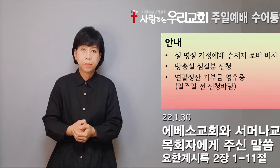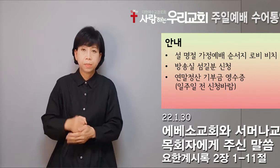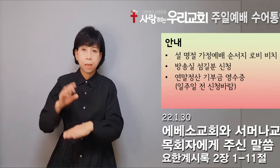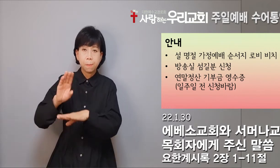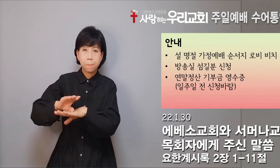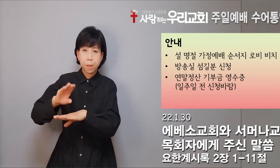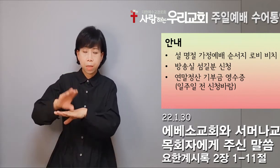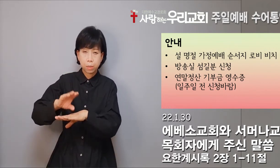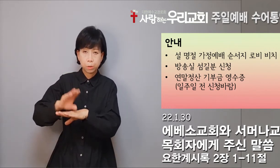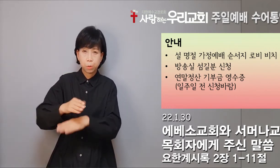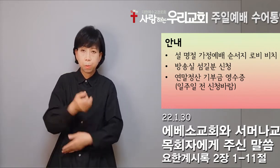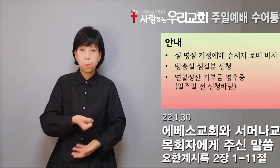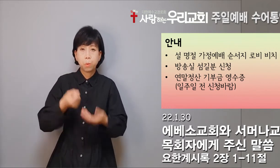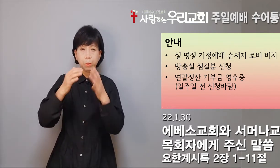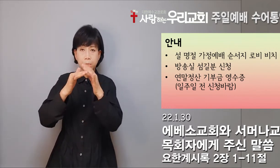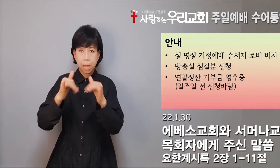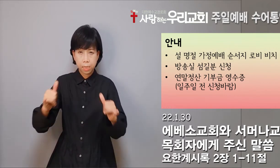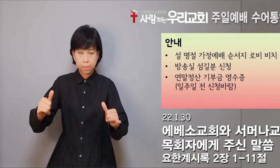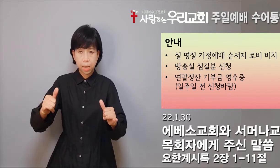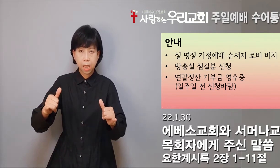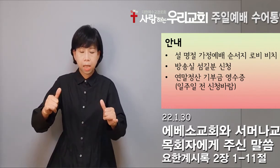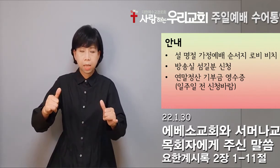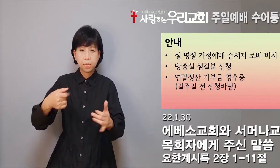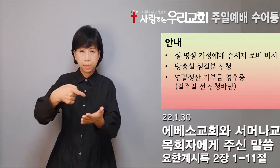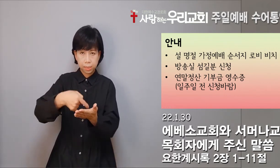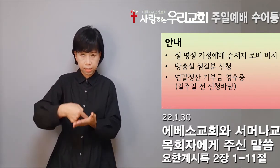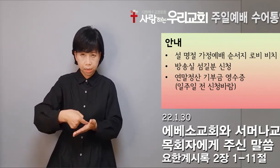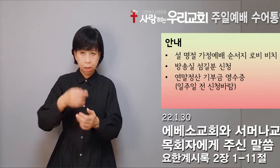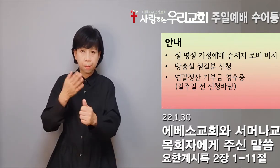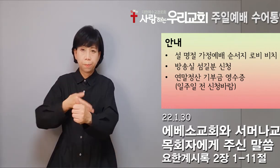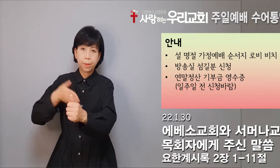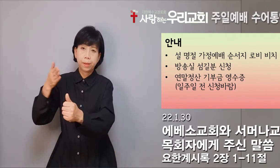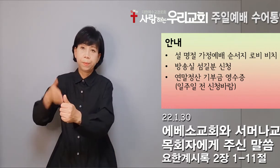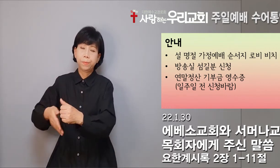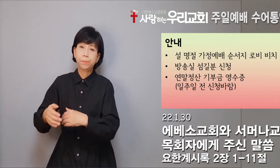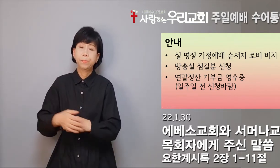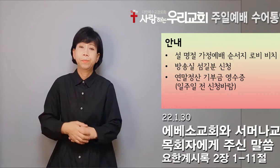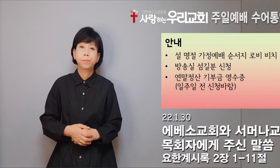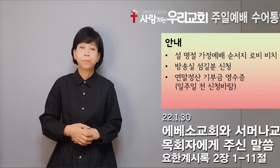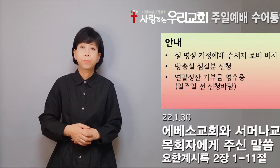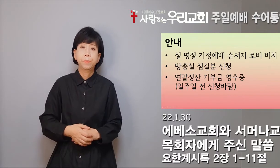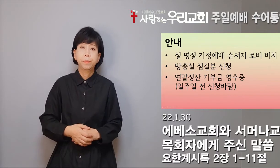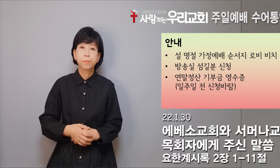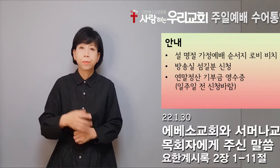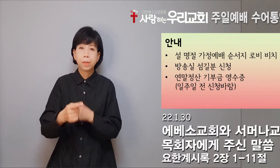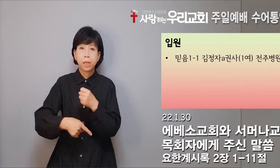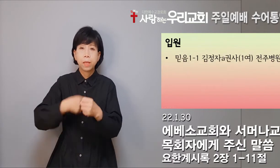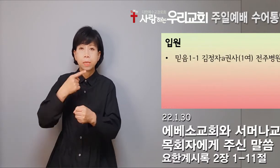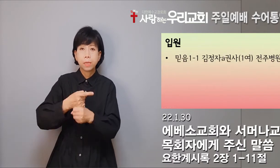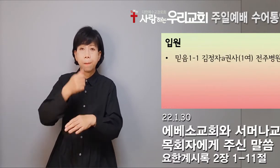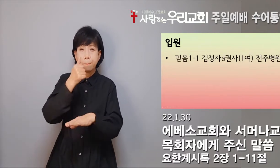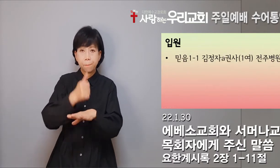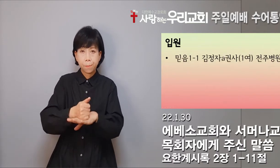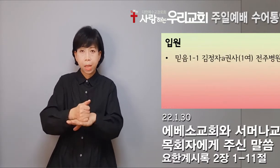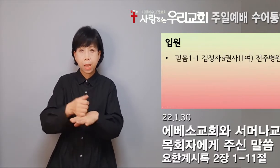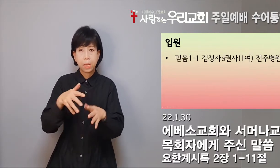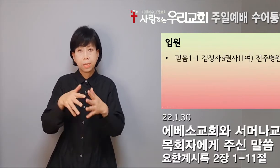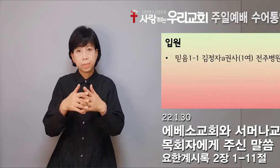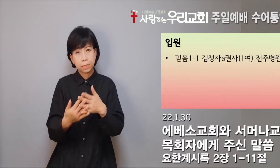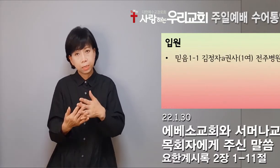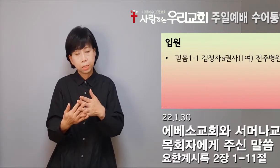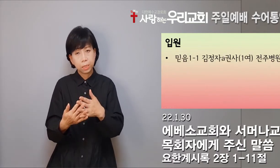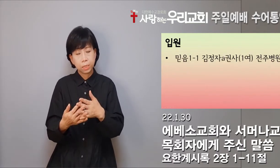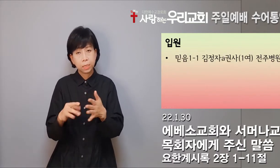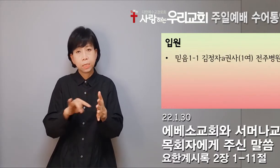바랍니다. 연말정산을 위한 기부금 영수증 신청은 일주일 전에 해주시기 바랍니다. 입원하신